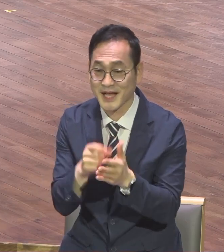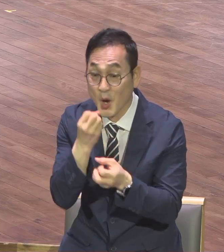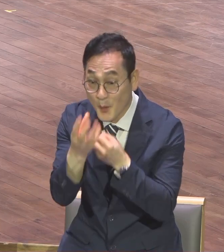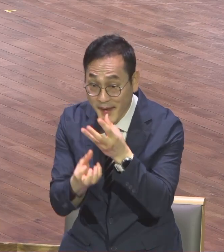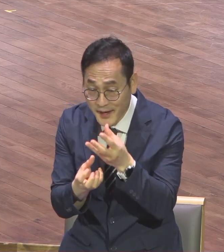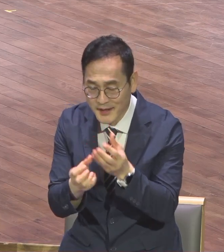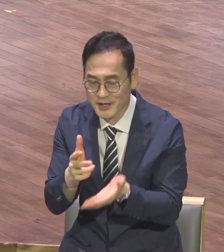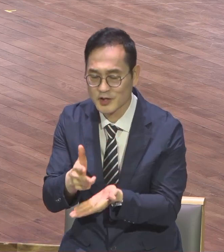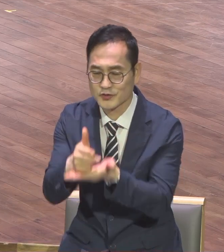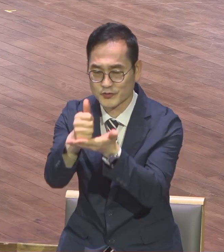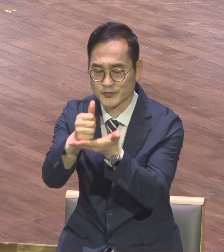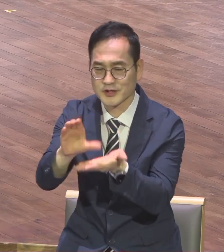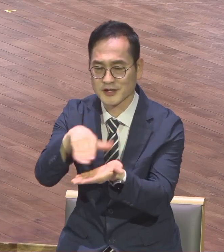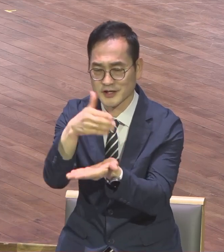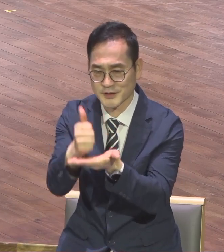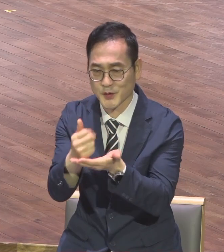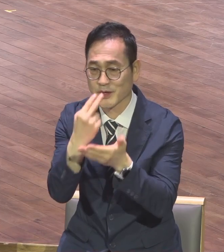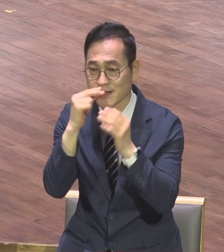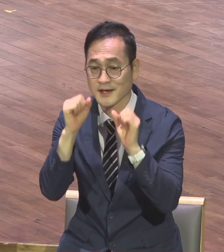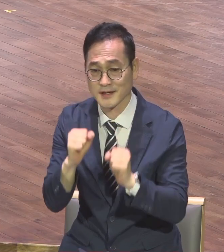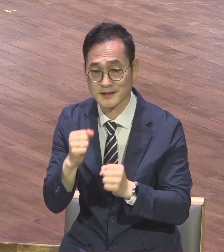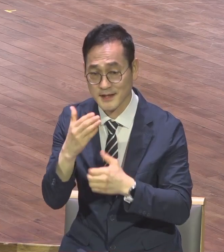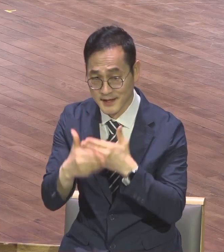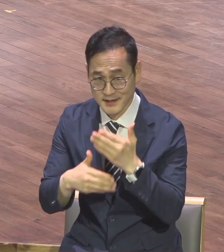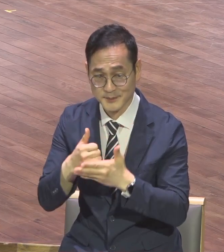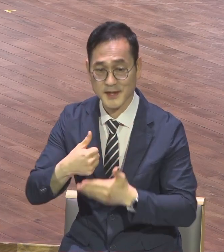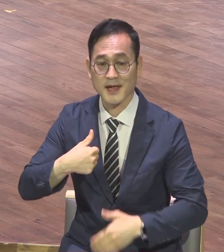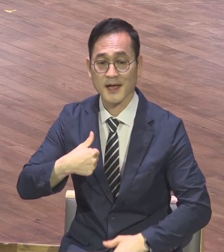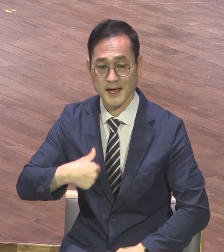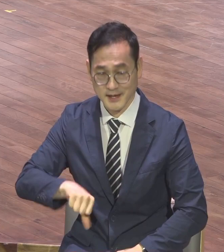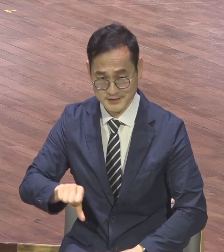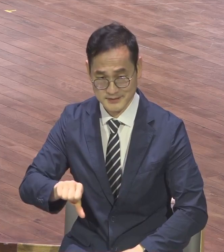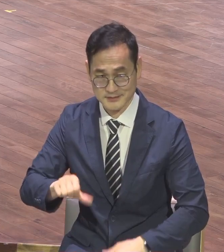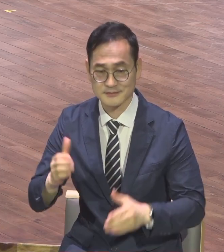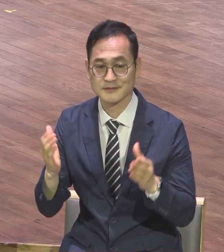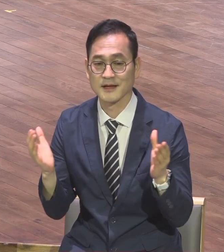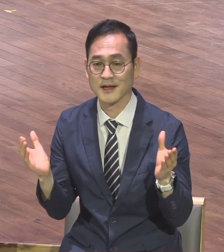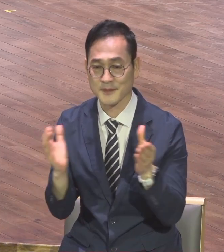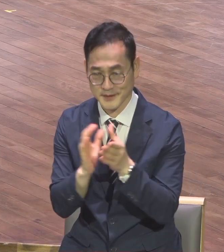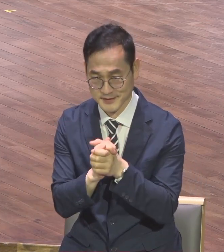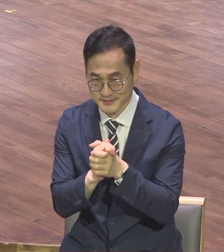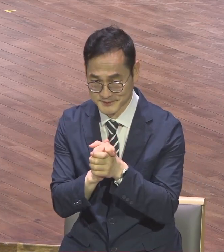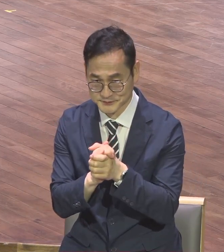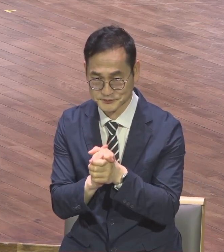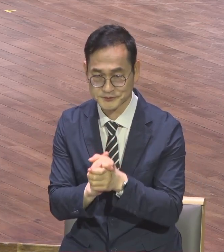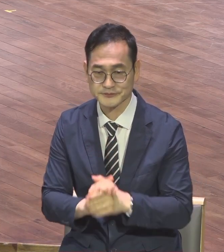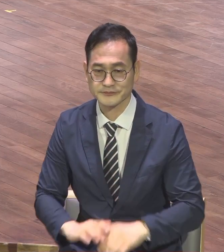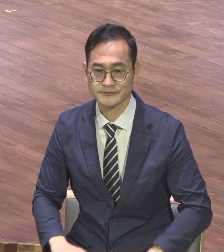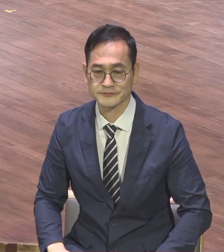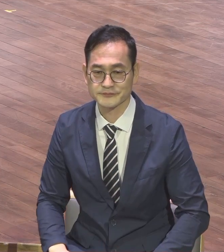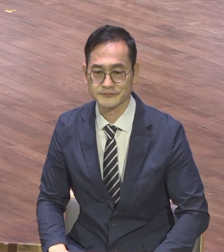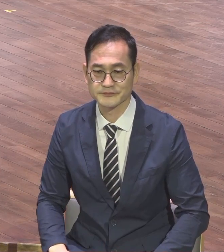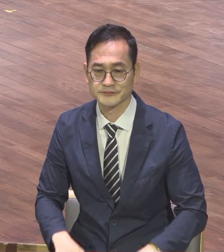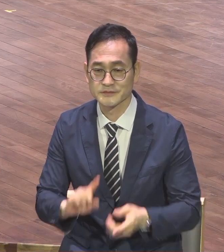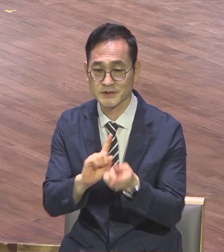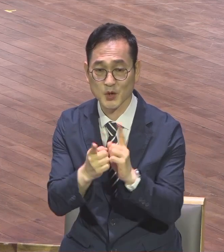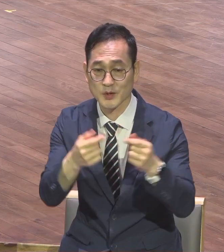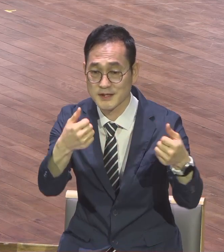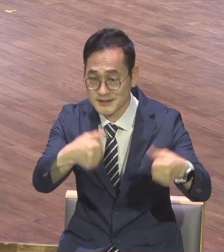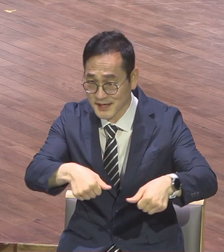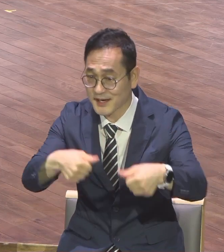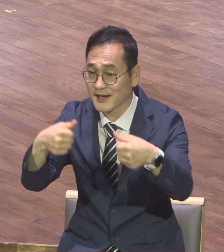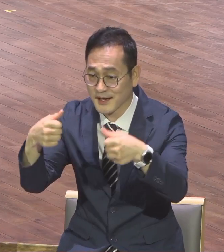주는 그리스도시요 살아계신 하나님의 아들이십니다. 아멘. 해외 성도들과 서로